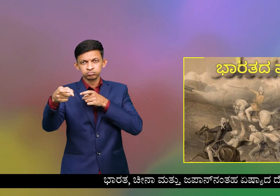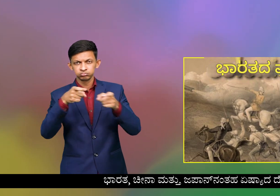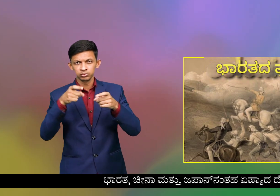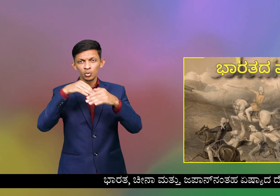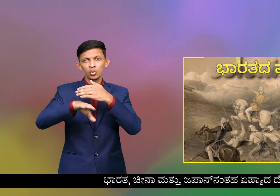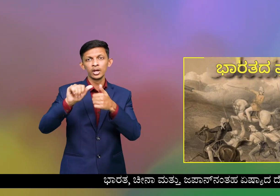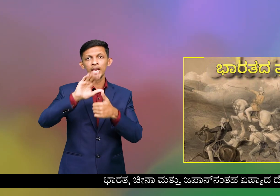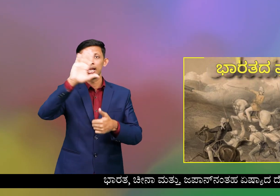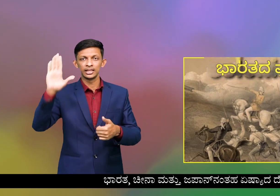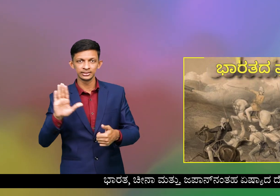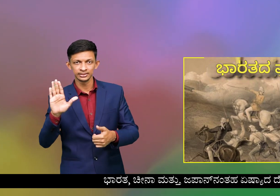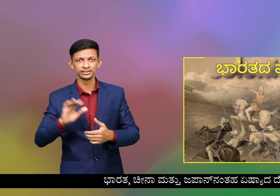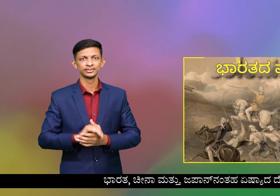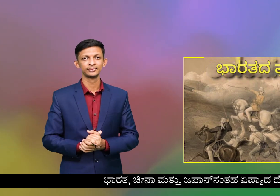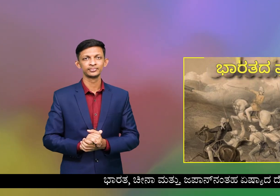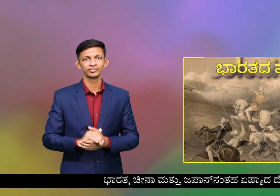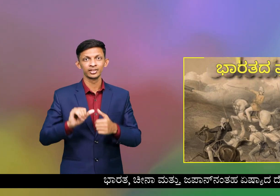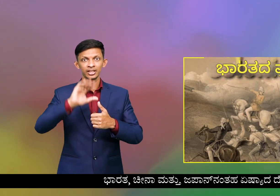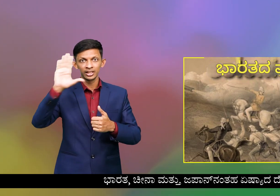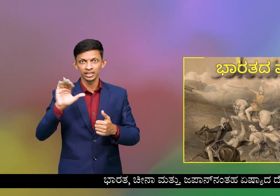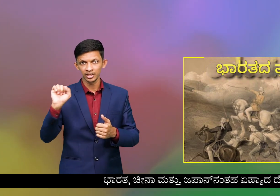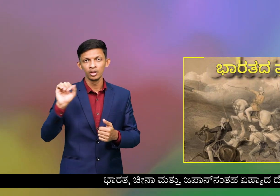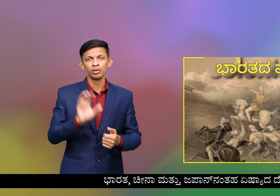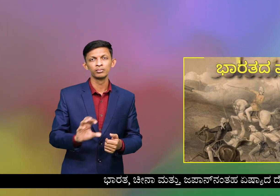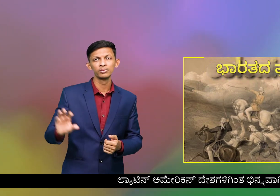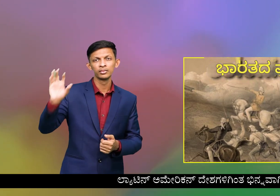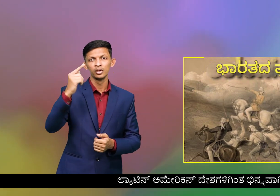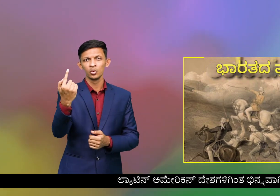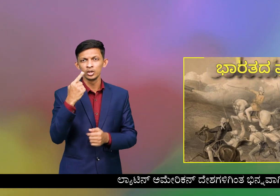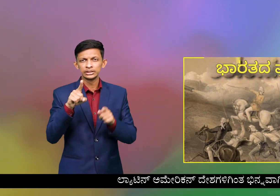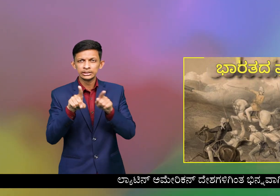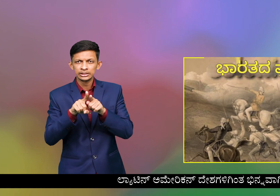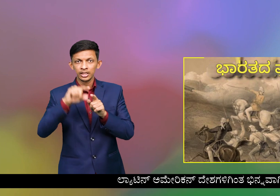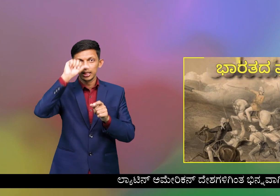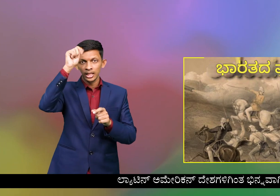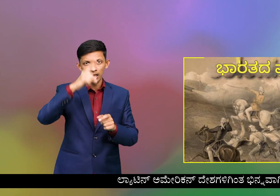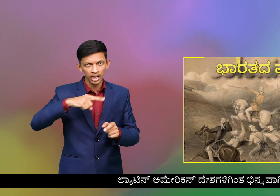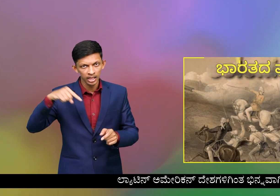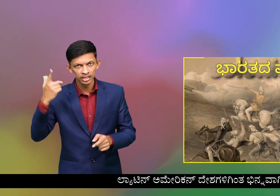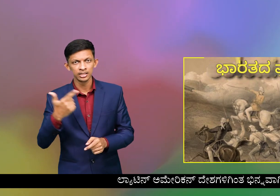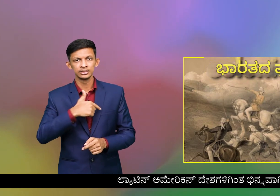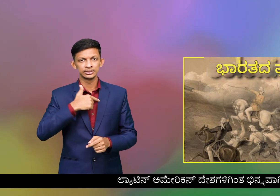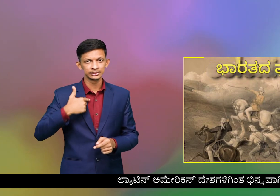ಭಾರತ, ಚೀನಾ ಮತ್ತು ಜಪಾನ್ನಂತಹ ಏಷ್ಯಾದ ದೇಶಗಳು ಲ್ಯಾಟಿನ್ ಅಮೆರಿಕನ್ ದೇಶಗಳಿಗಿಂತ